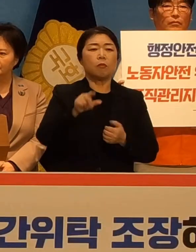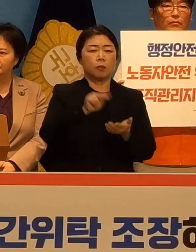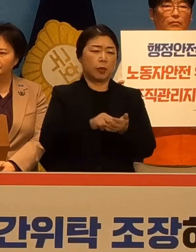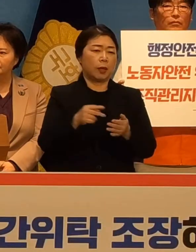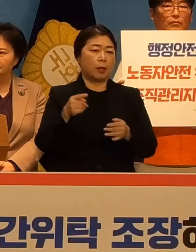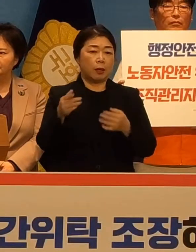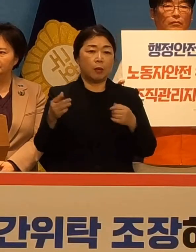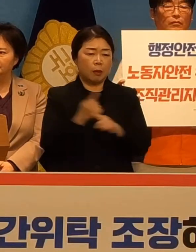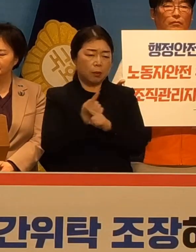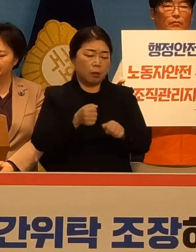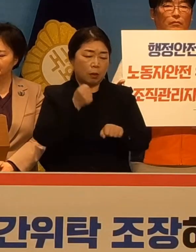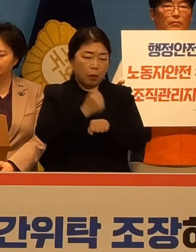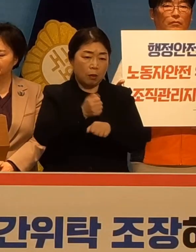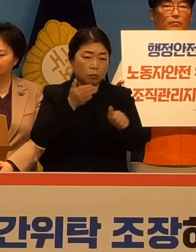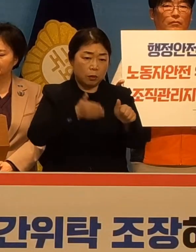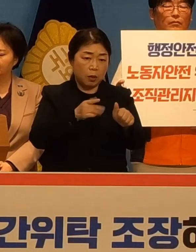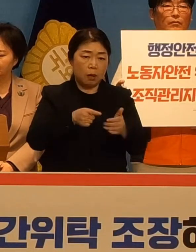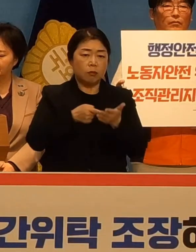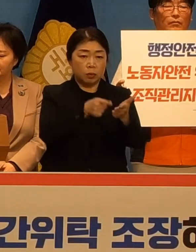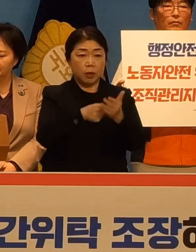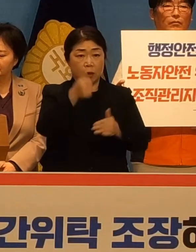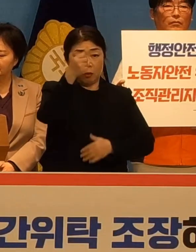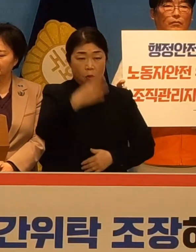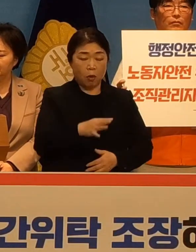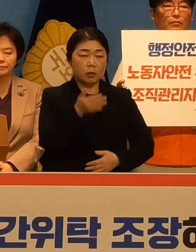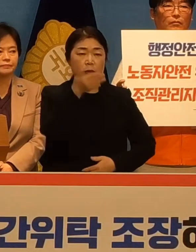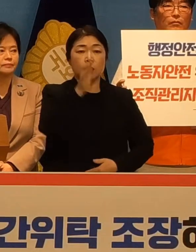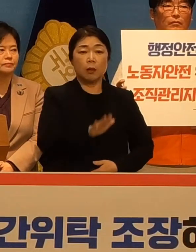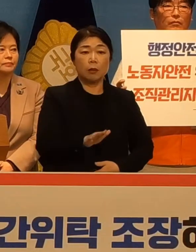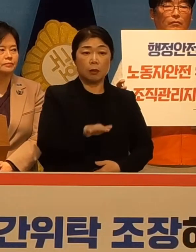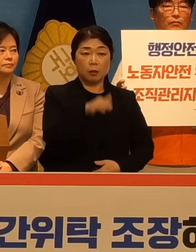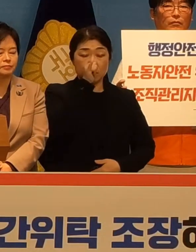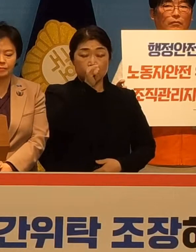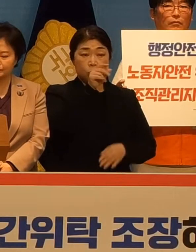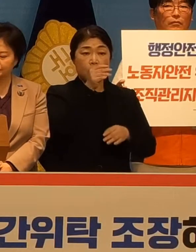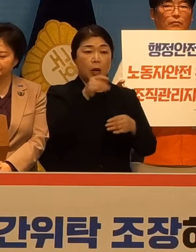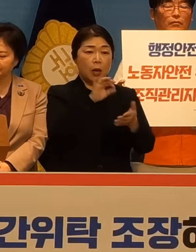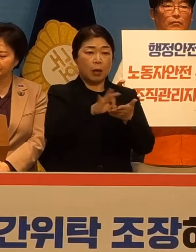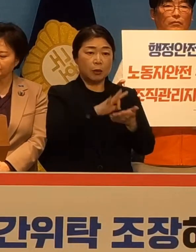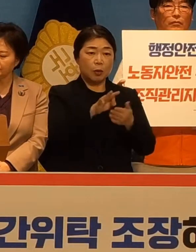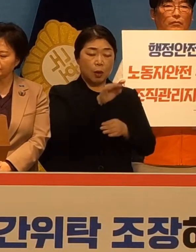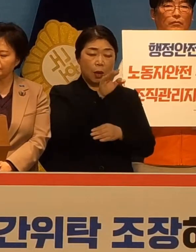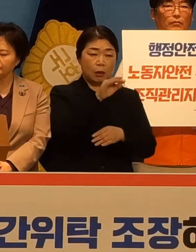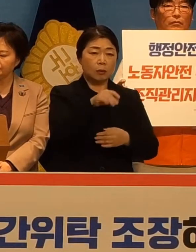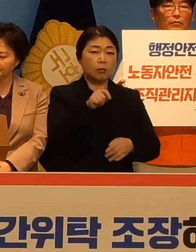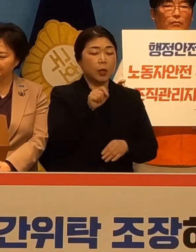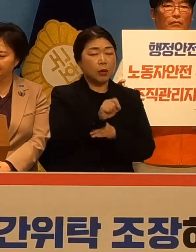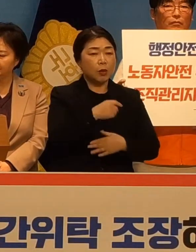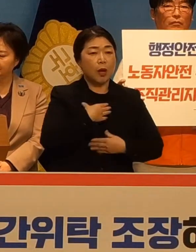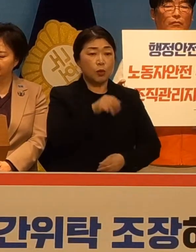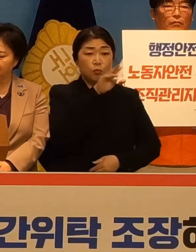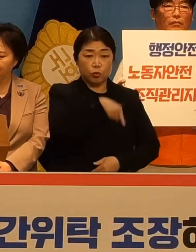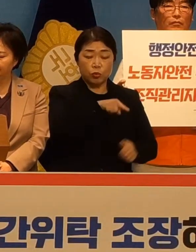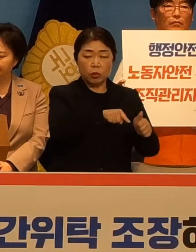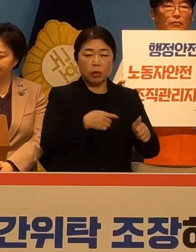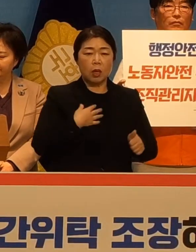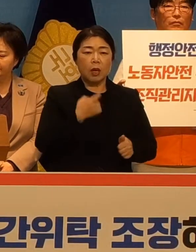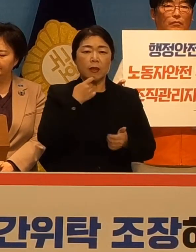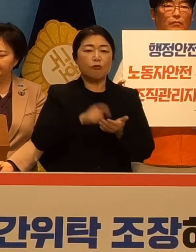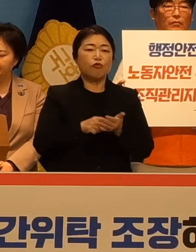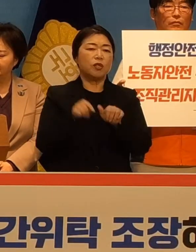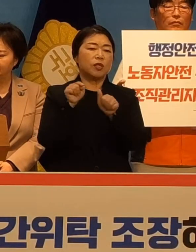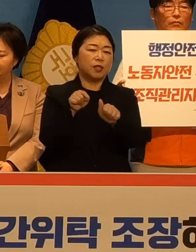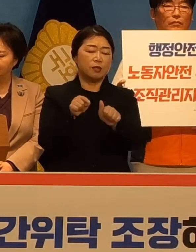얘기가 지속해서 하였다. 그러나 행정안전부는 단순 지침이며 책임을 회피하고 정부